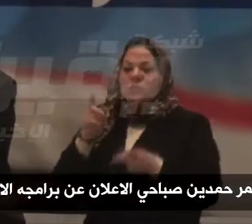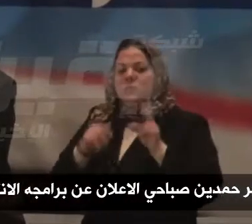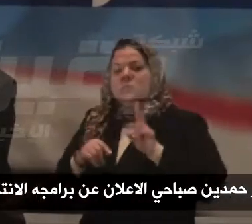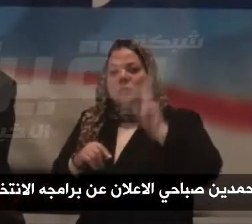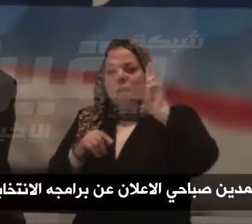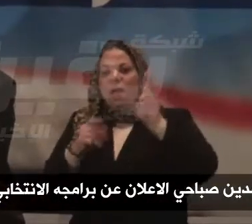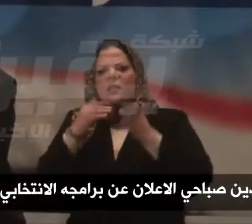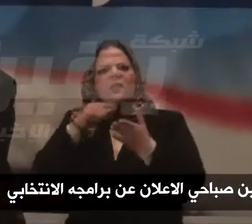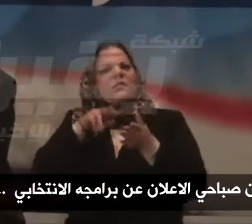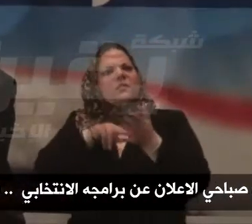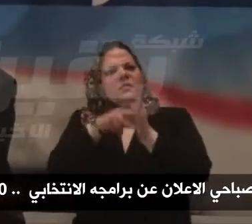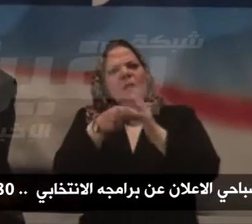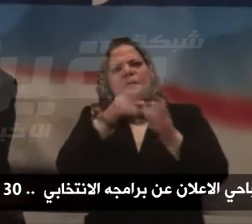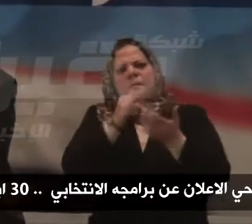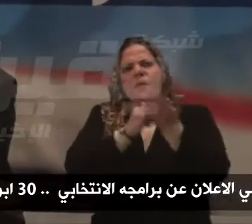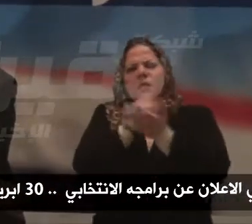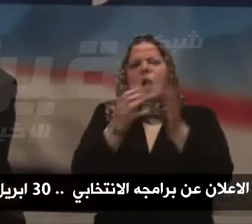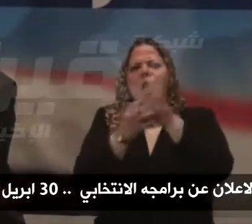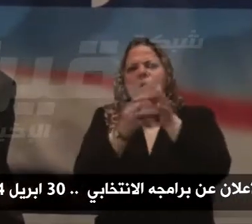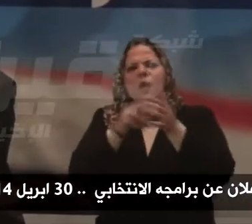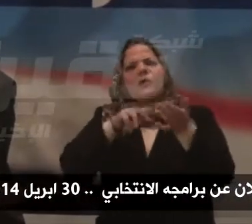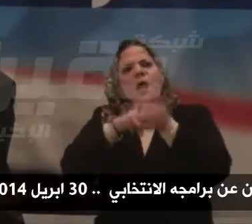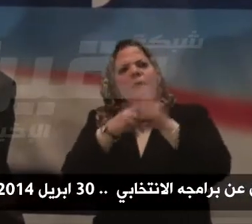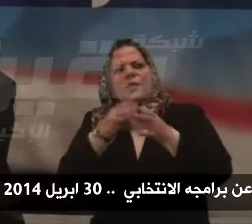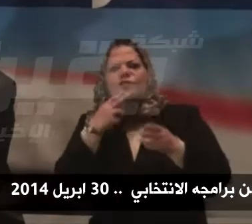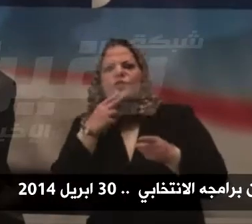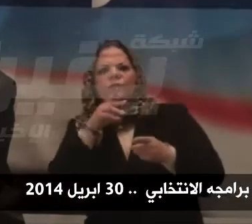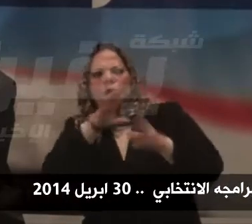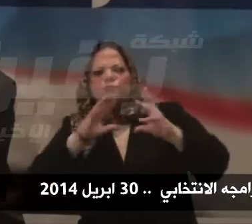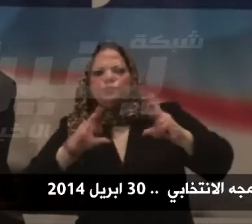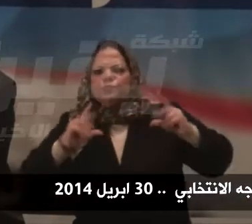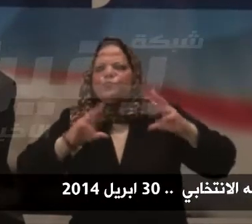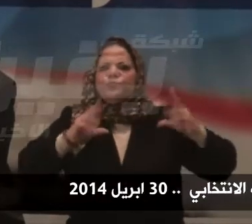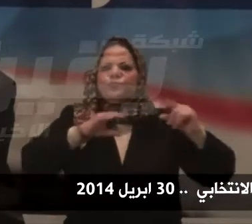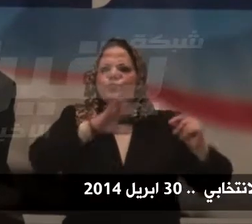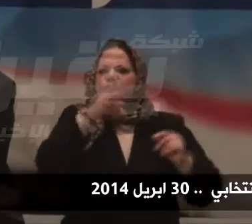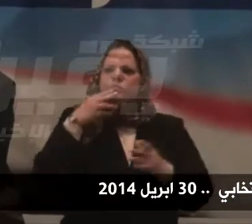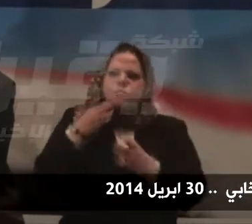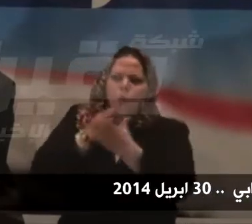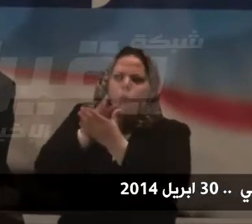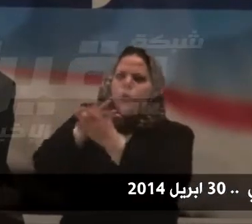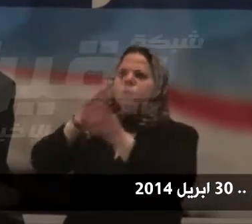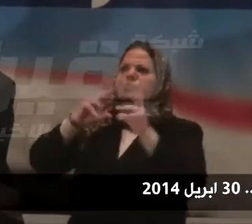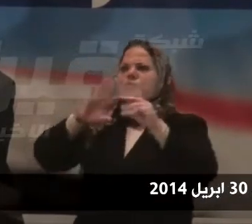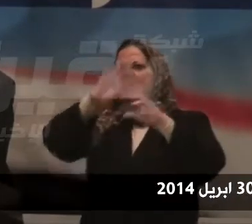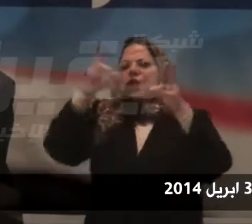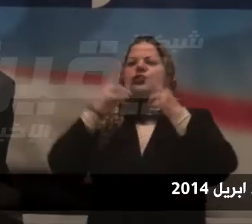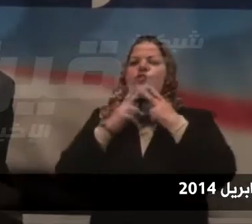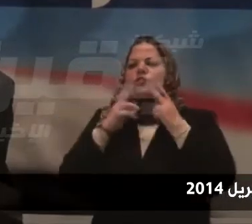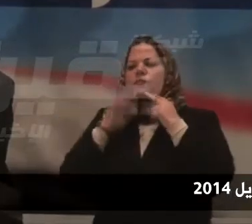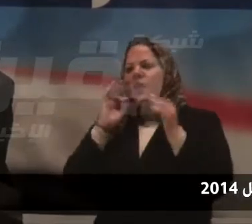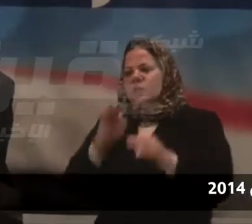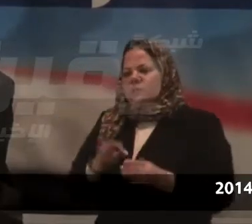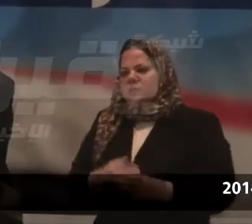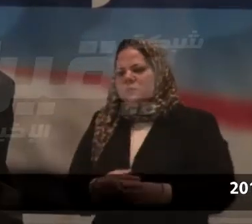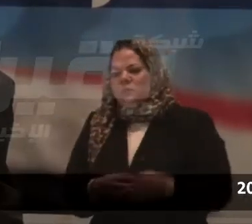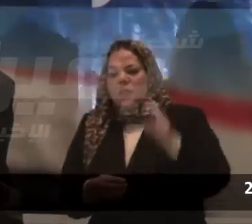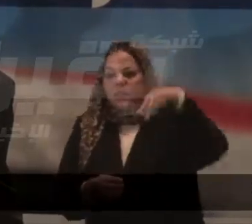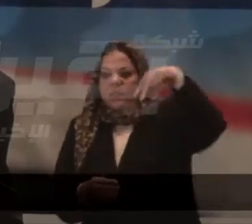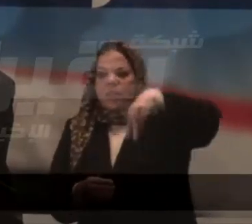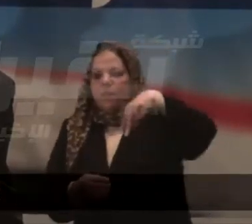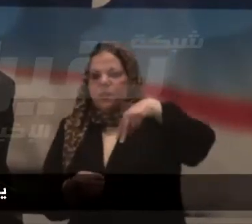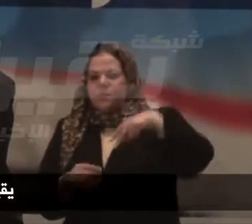المتابعة والتقييم وقياس الأثر المعتمد على تحسين الأوضاع المعيشية وتطويرها. 8،